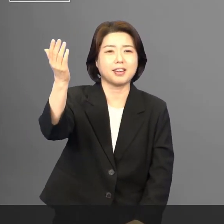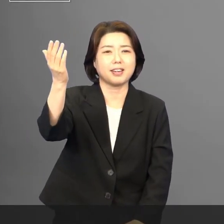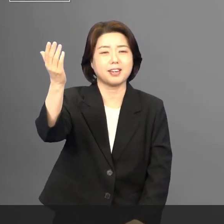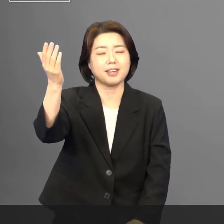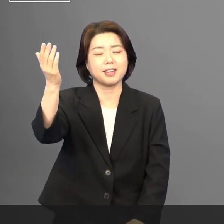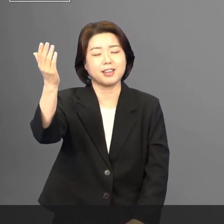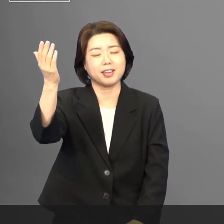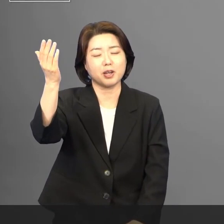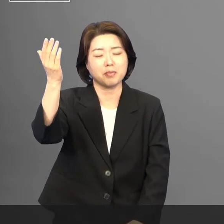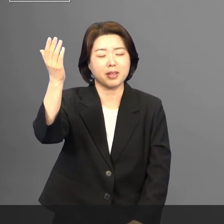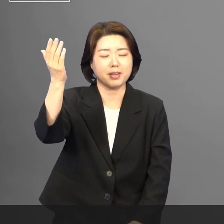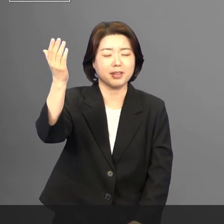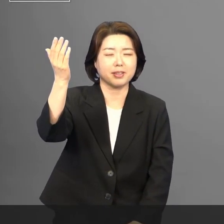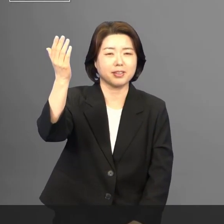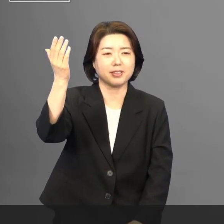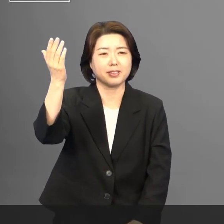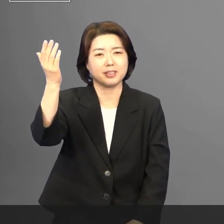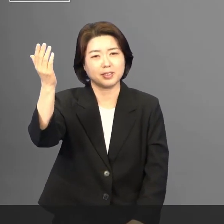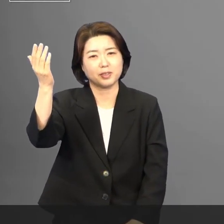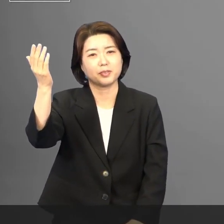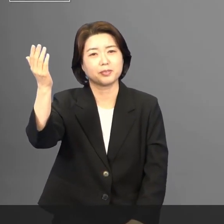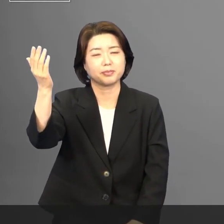주시라.